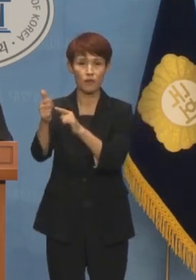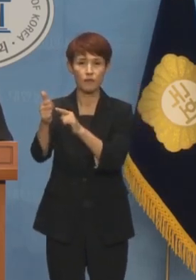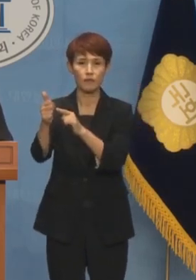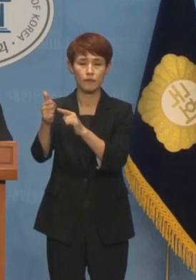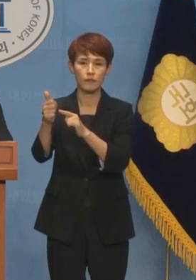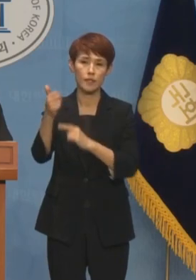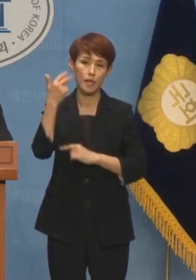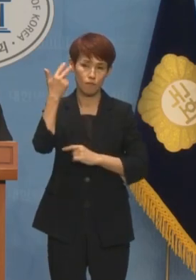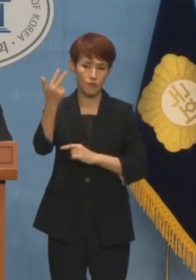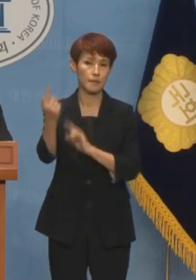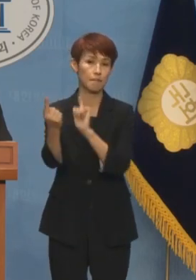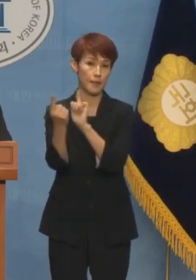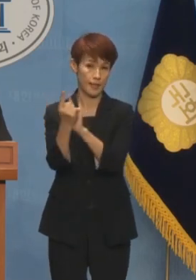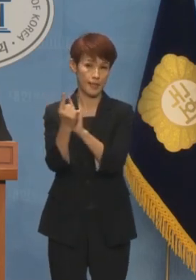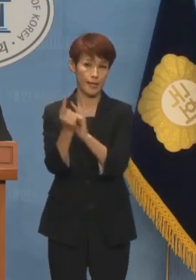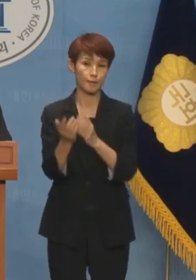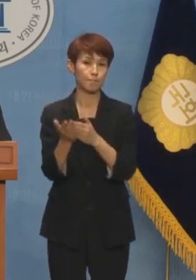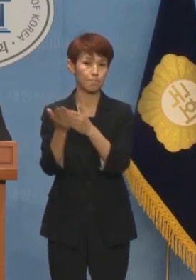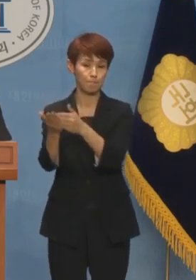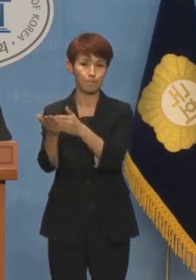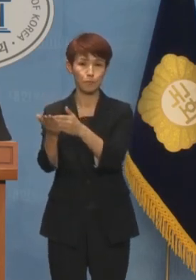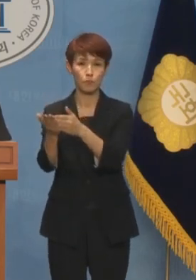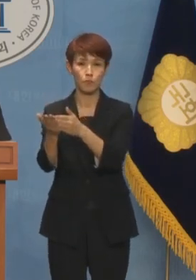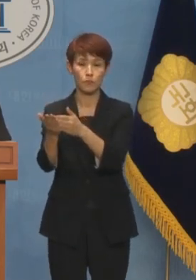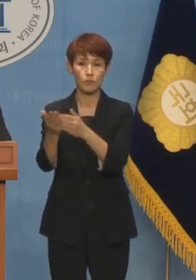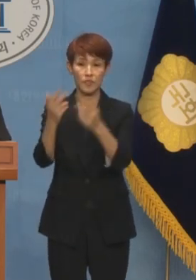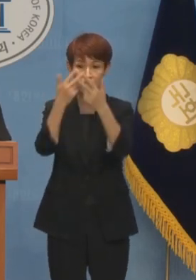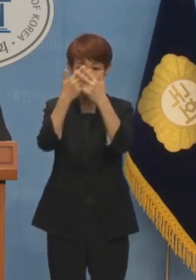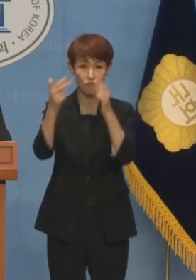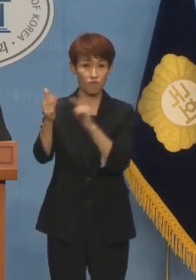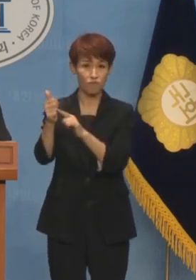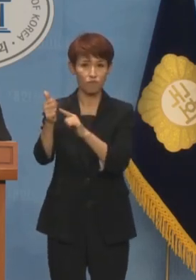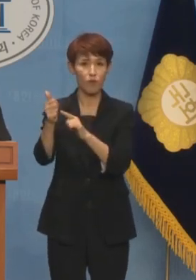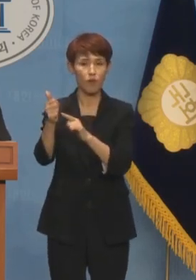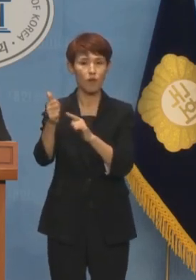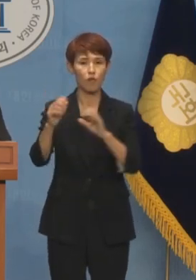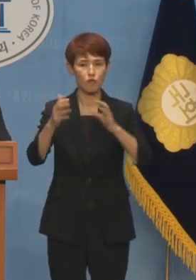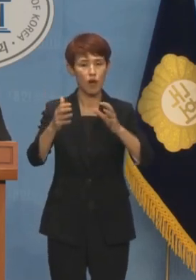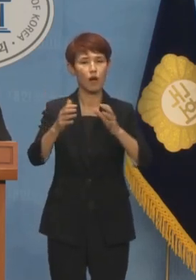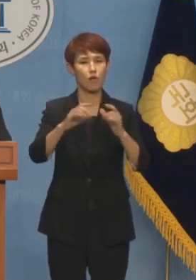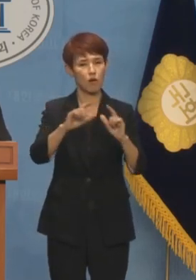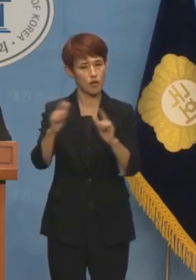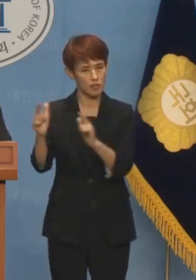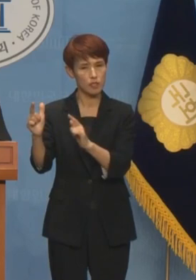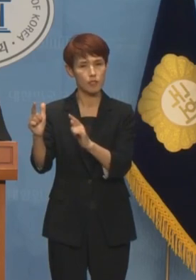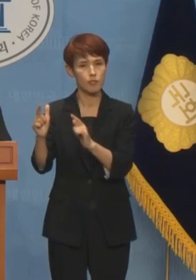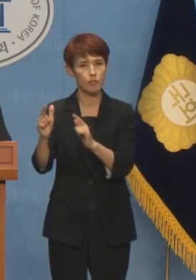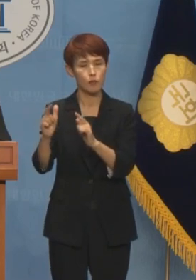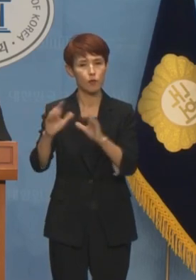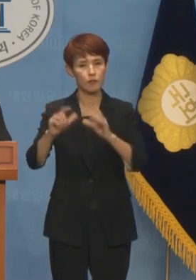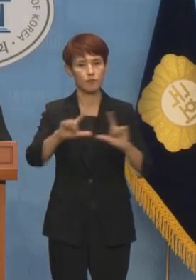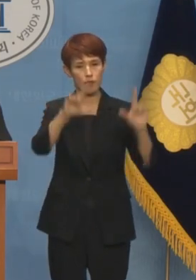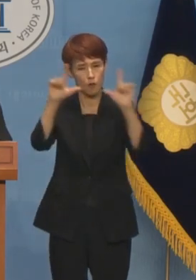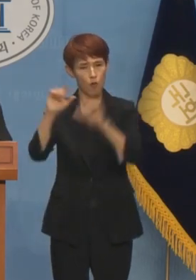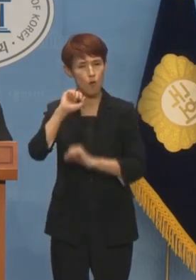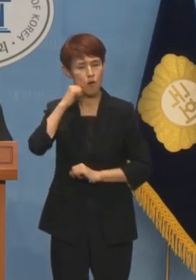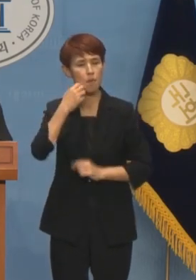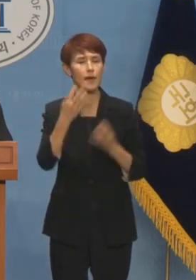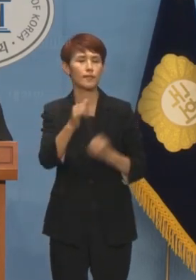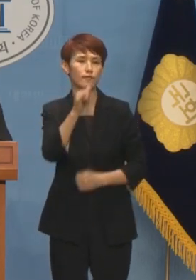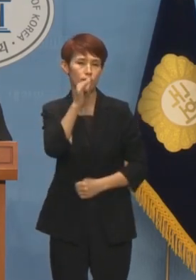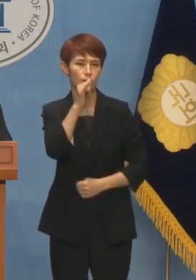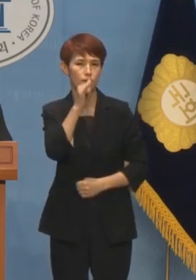내주에 만날 것을 제안했습니다. 이 대표는 많은 국가적 과제와 민생 현장의 어려움이